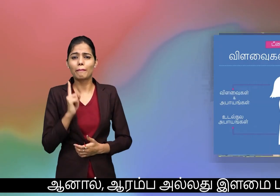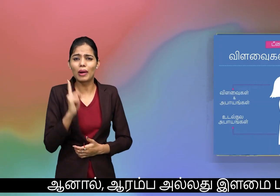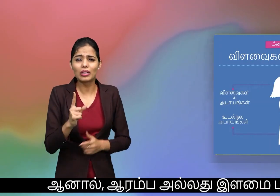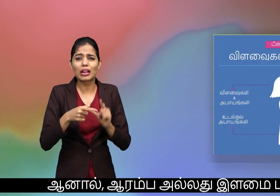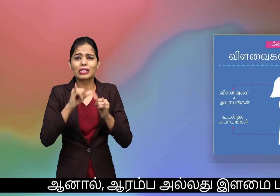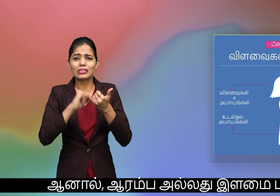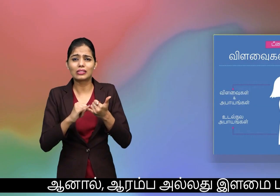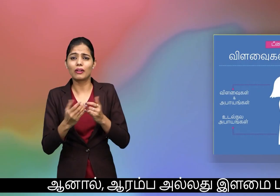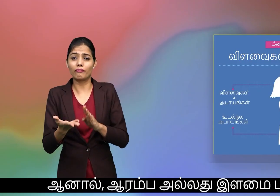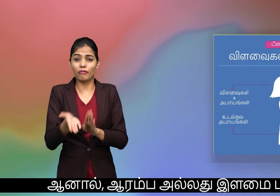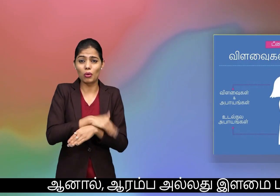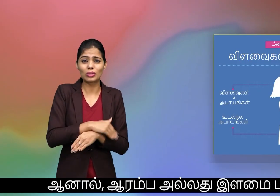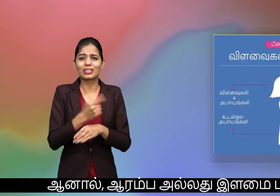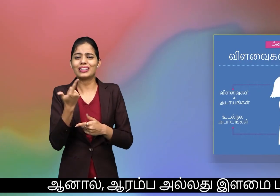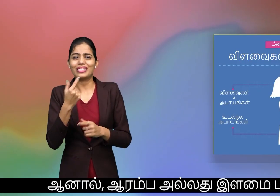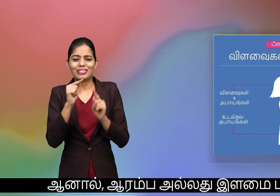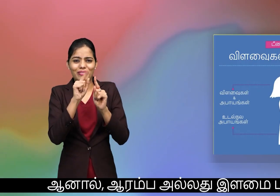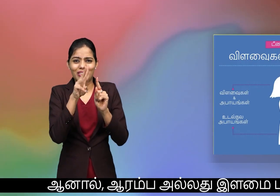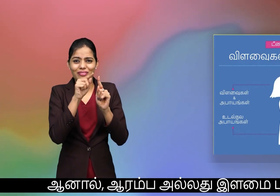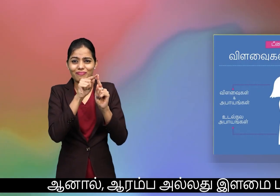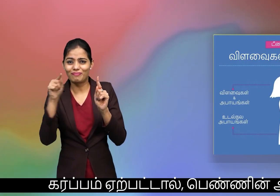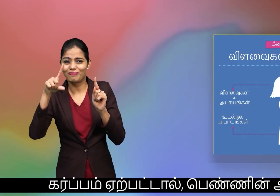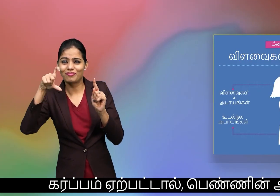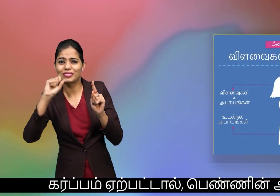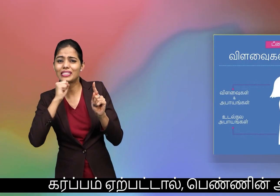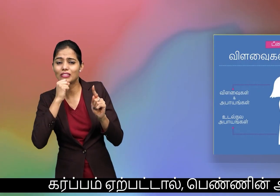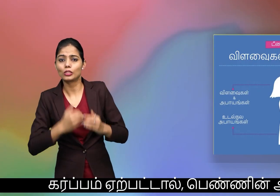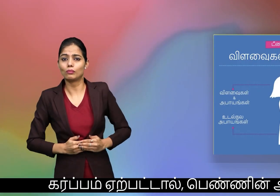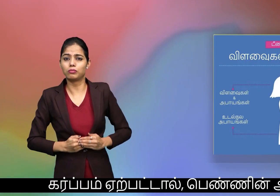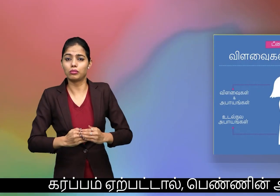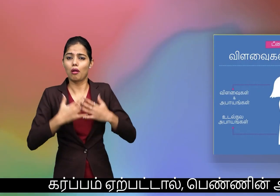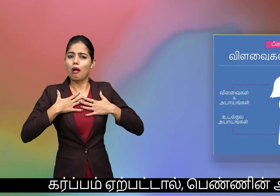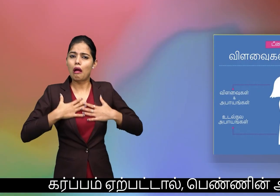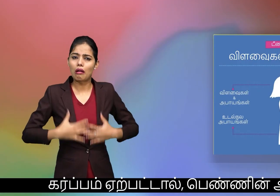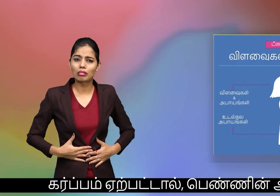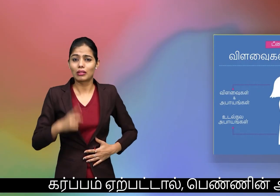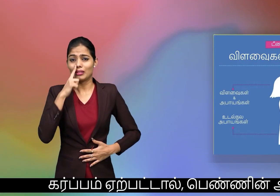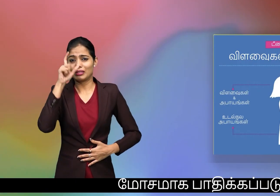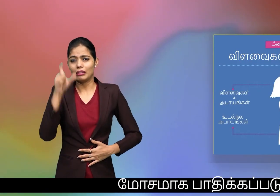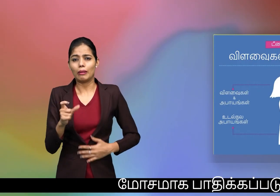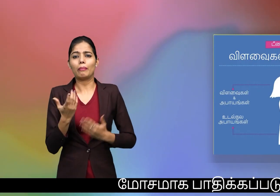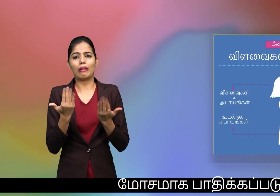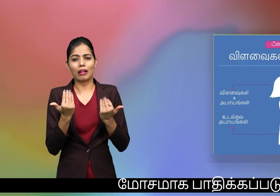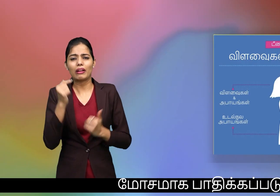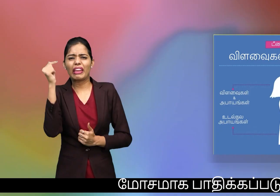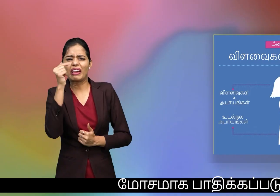ஆனால் ஆரம்ப அல்லது இளமை பருவங்களில் கர்ப்பம் ஏற்பட்டால் பெண்ணின் ஆரோக்கியம் மோசமாக பாதிக்கப்படும்.